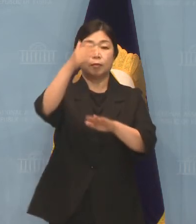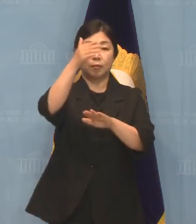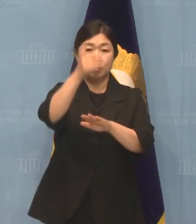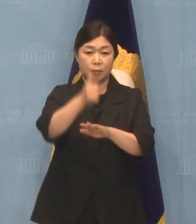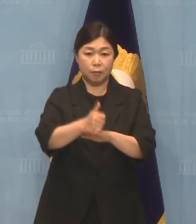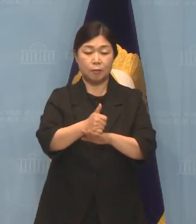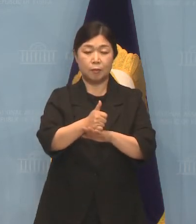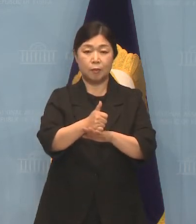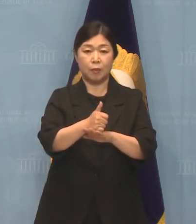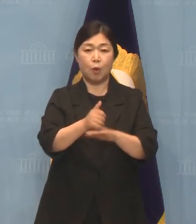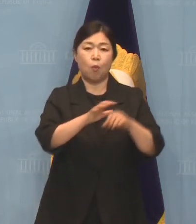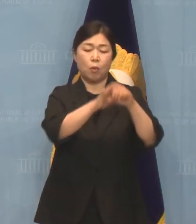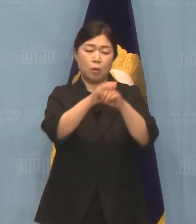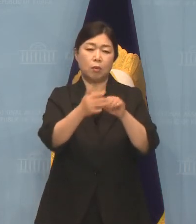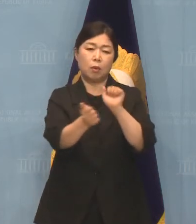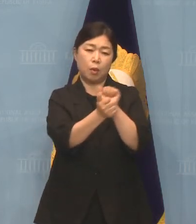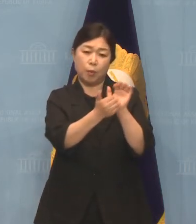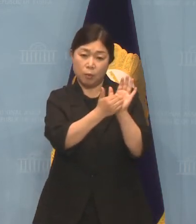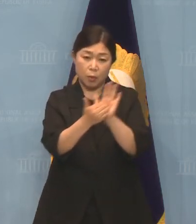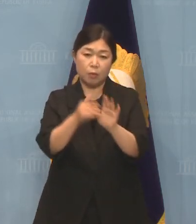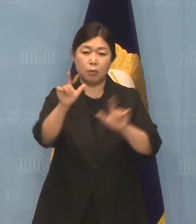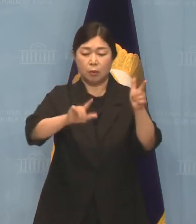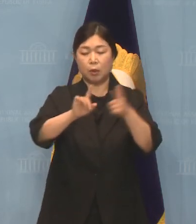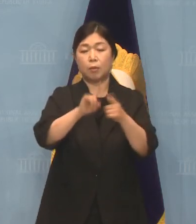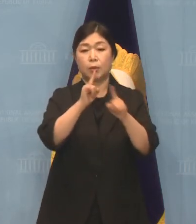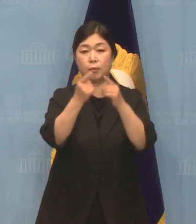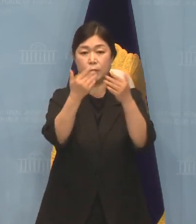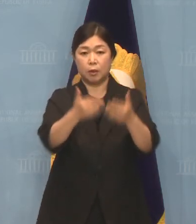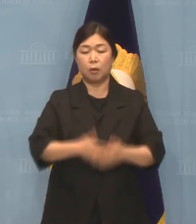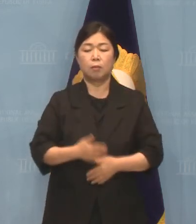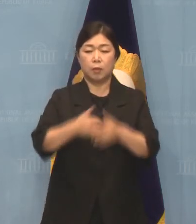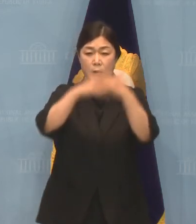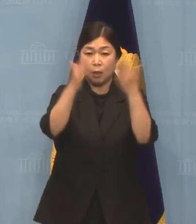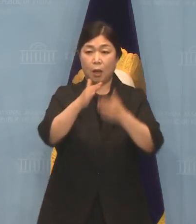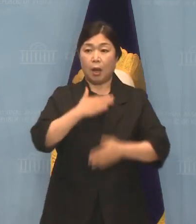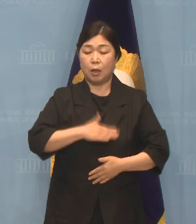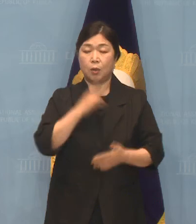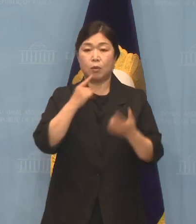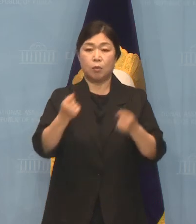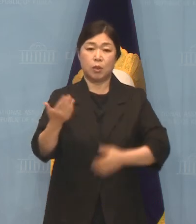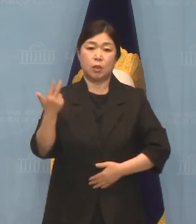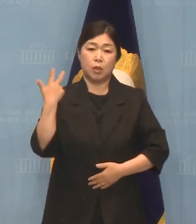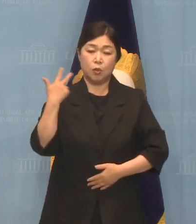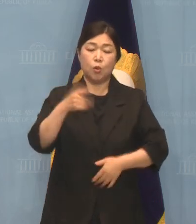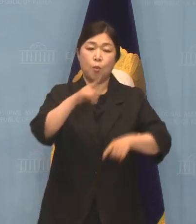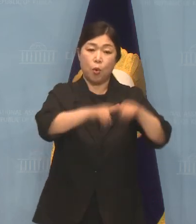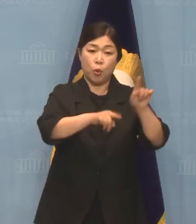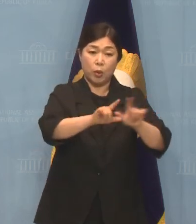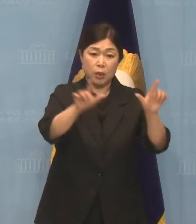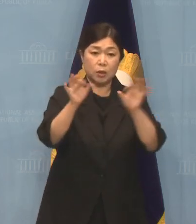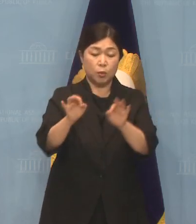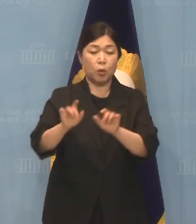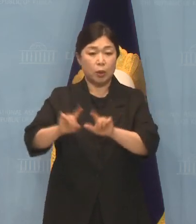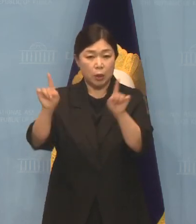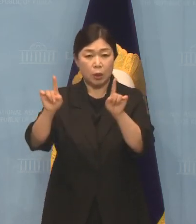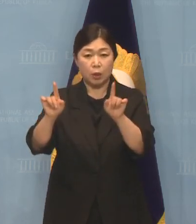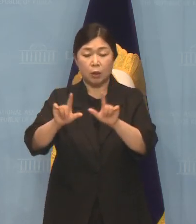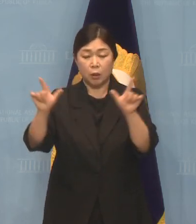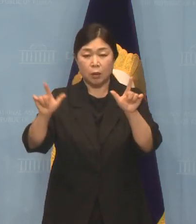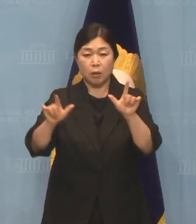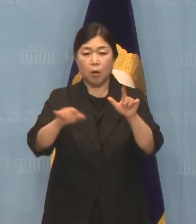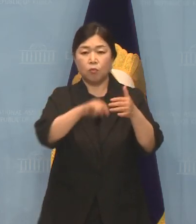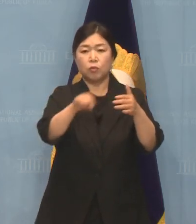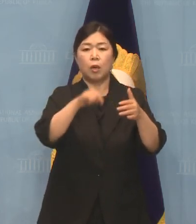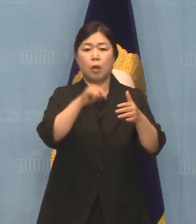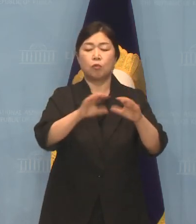마지막으로 코로나19 방역 관련 상황을 말씀드리겠습니다. 이미 다 아시는 바와 같이 지난주 목요일과 금요일 국회 내